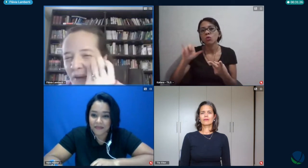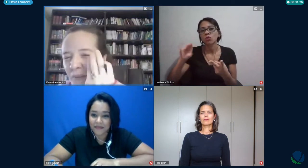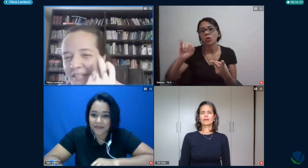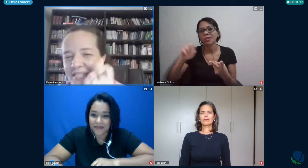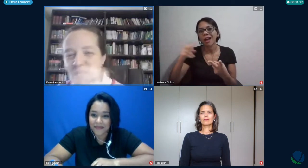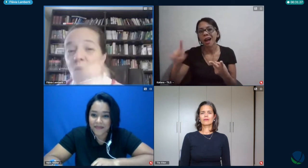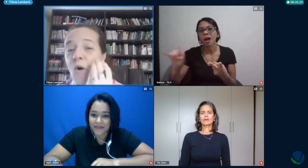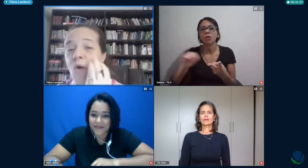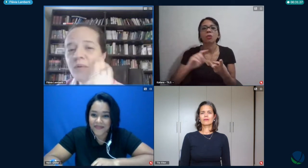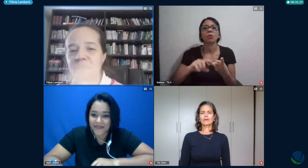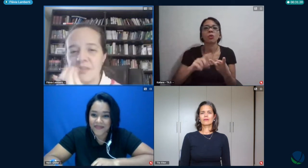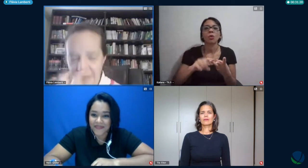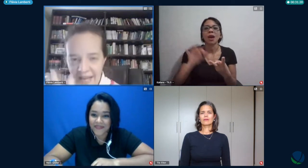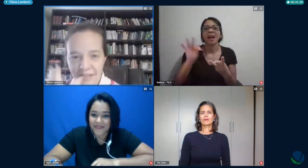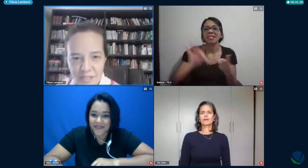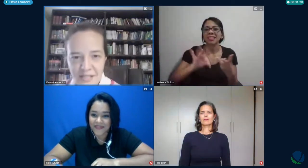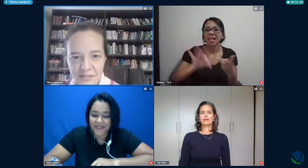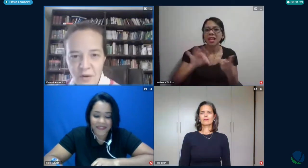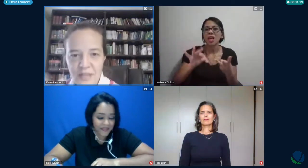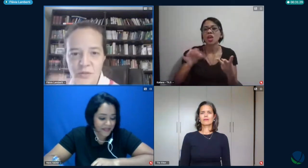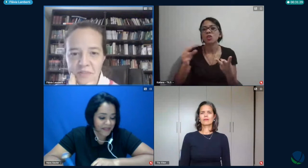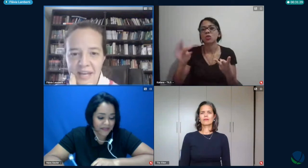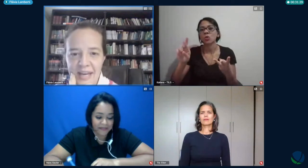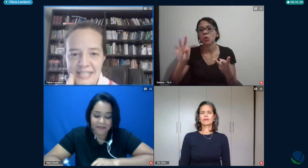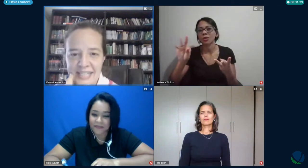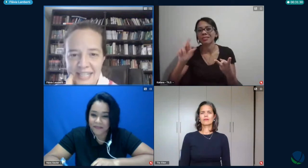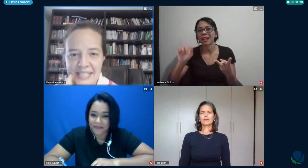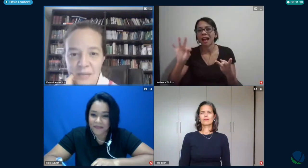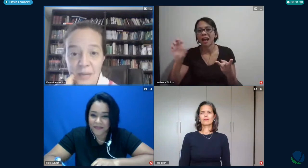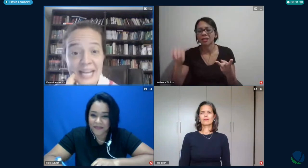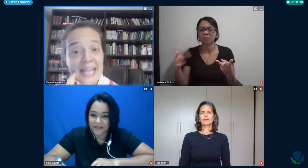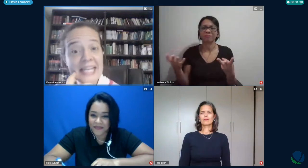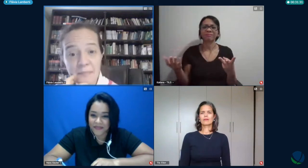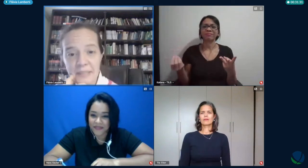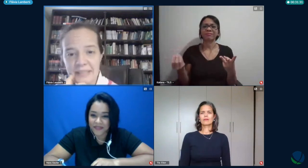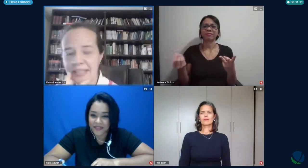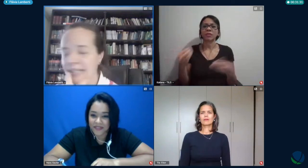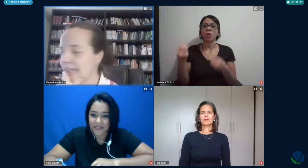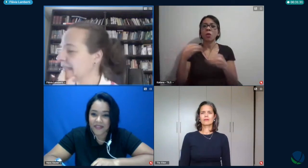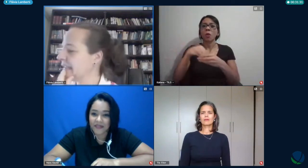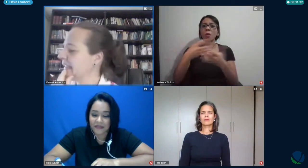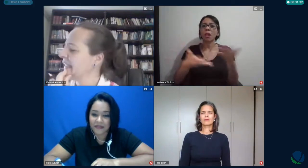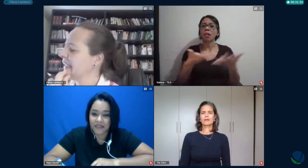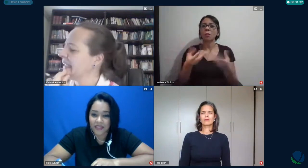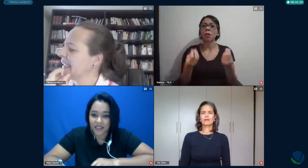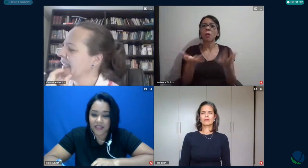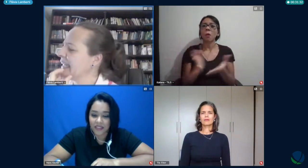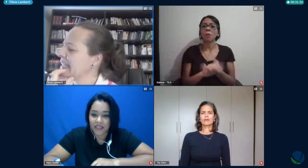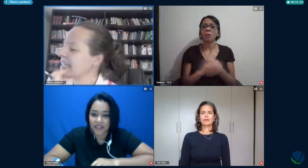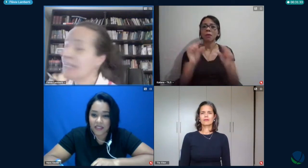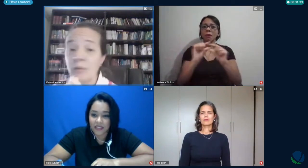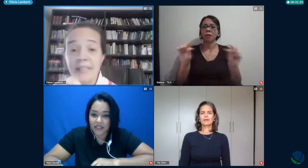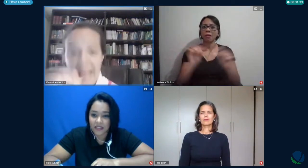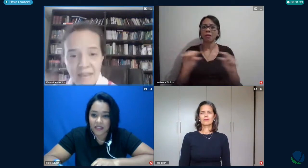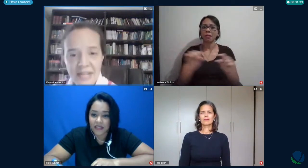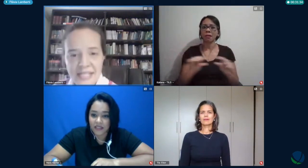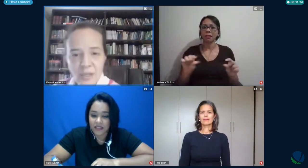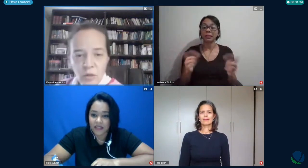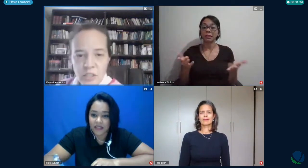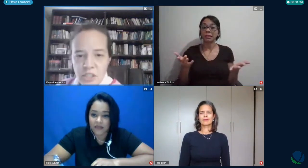me perguntando assim, como que, né, que vocês vão resolver essa questão lá na Libras, né? Assim, então,